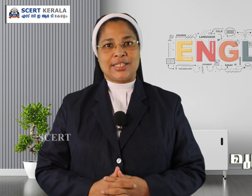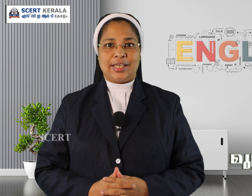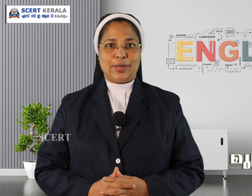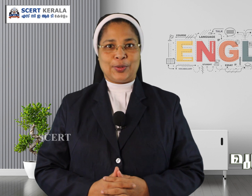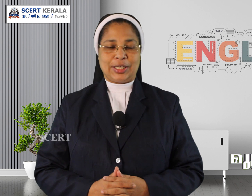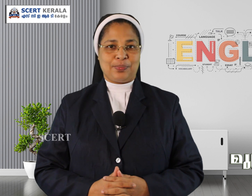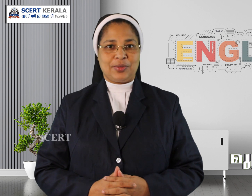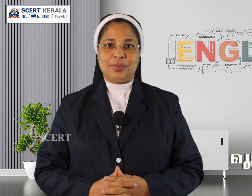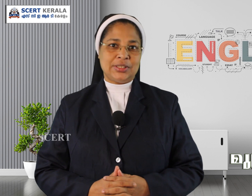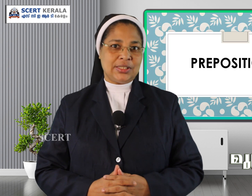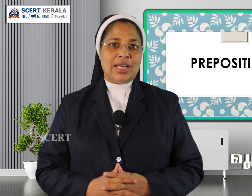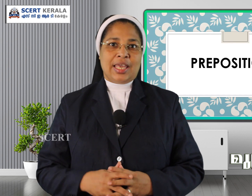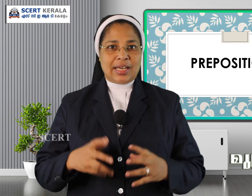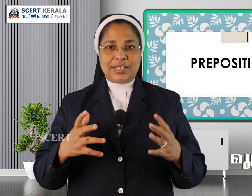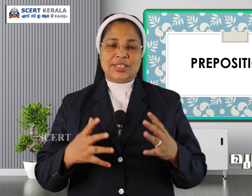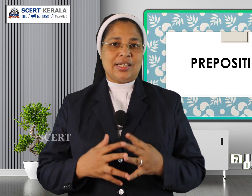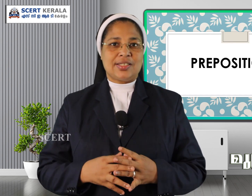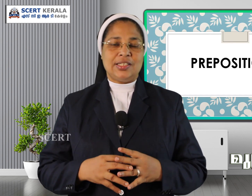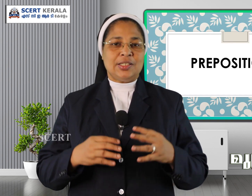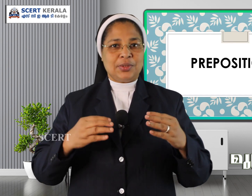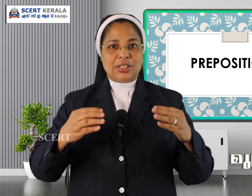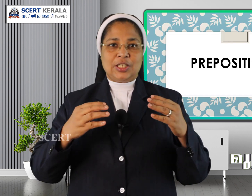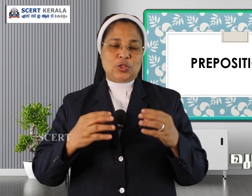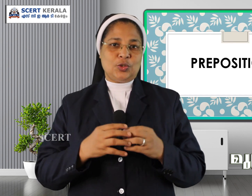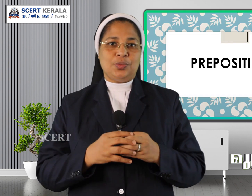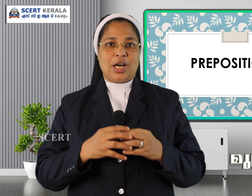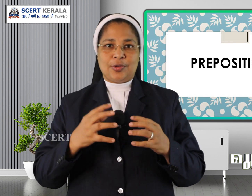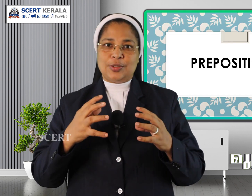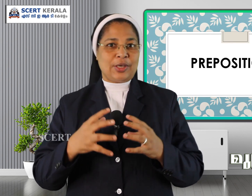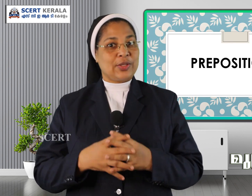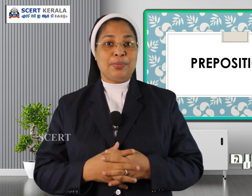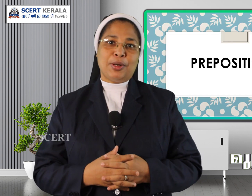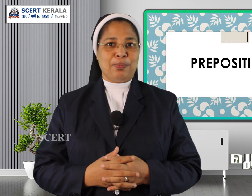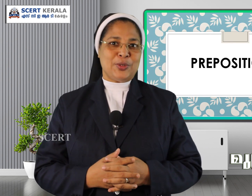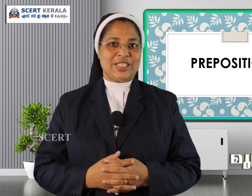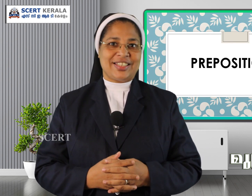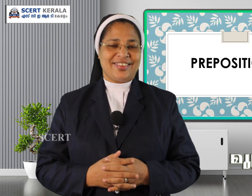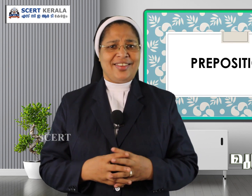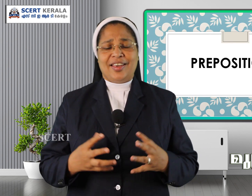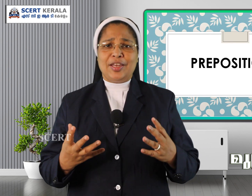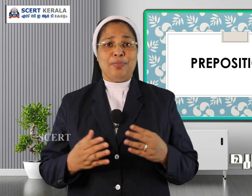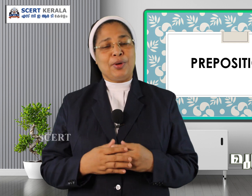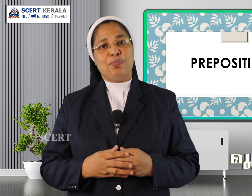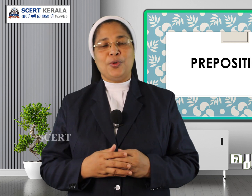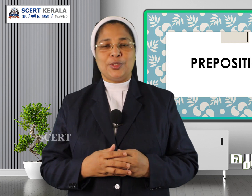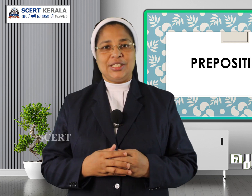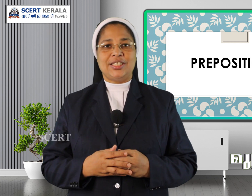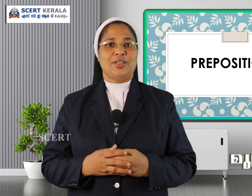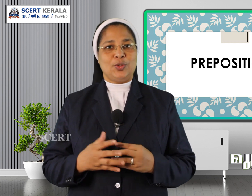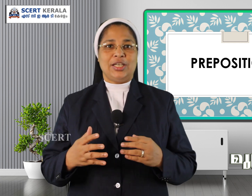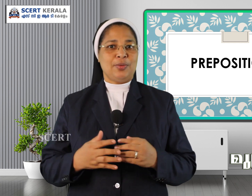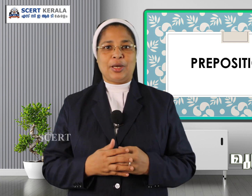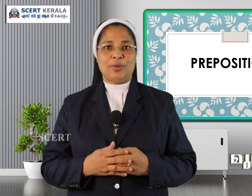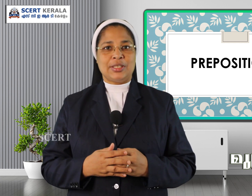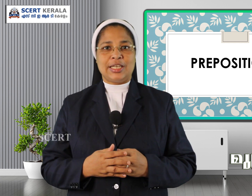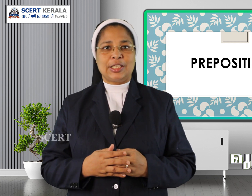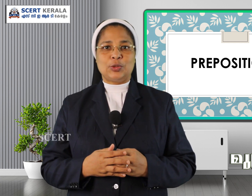മനസ്സിലാക്കി കൊടുക്കാം. നമുക്ക് ഇംഗ്ലീഷ് ക്ലാസ്സിൽ നമുക്ക് ഏറ്റവും ആവശ്യമായ ഒന്നാണ് പ്രിപ്പോസിഷൻ. ഇങ്ങനെയാണ് പ്രിപ്പോസിഷൻ കുട്ടികൾക്ക് പറഞ്ഞ് മനസ്സിലാക്കി